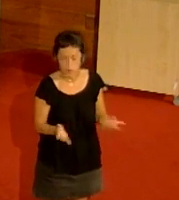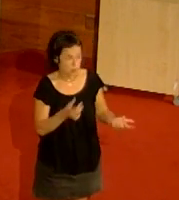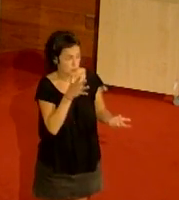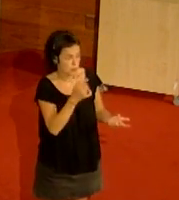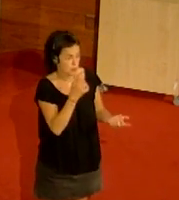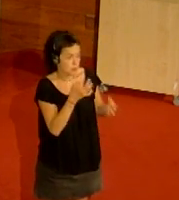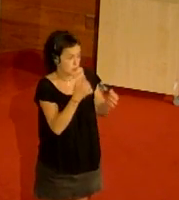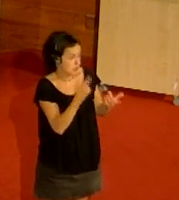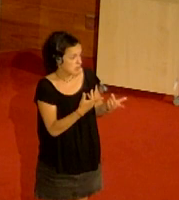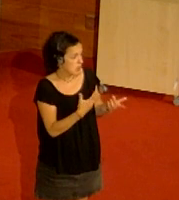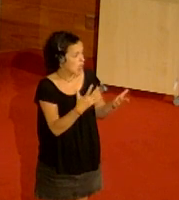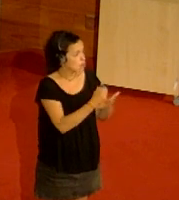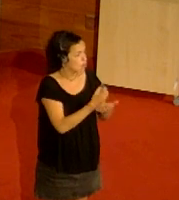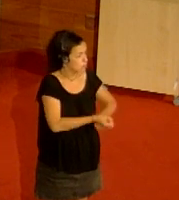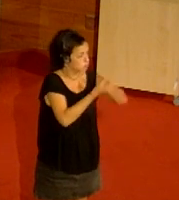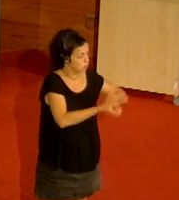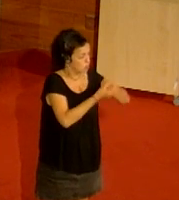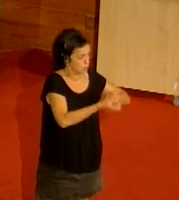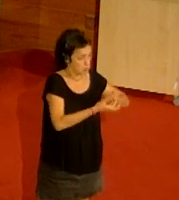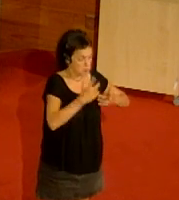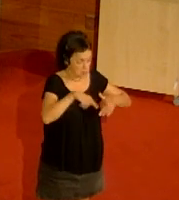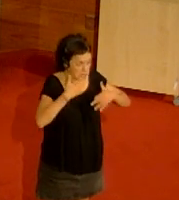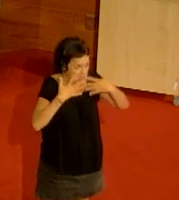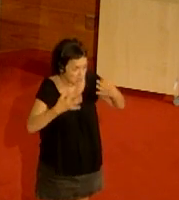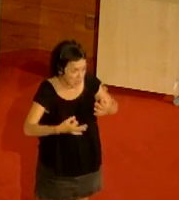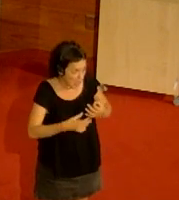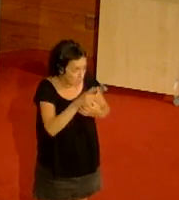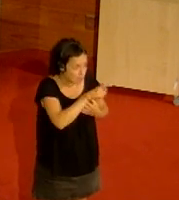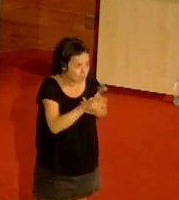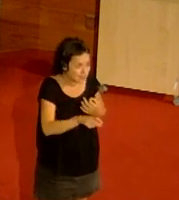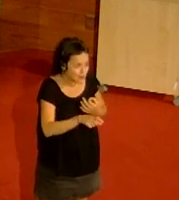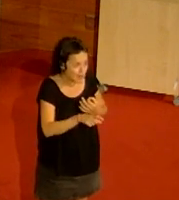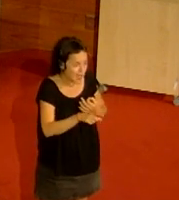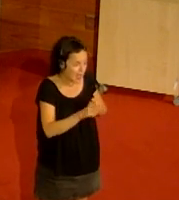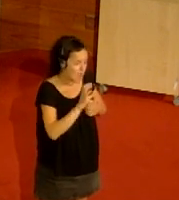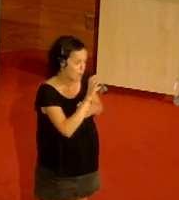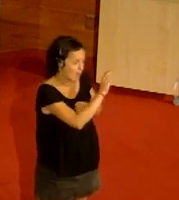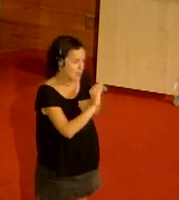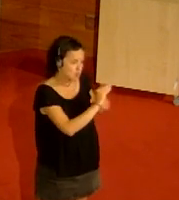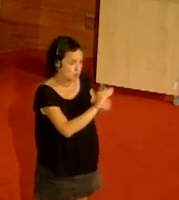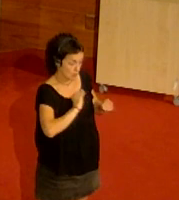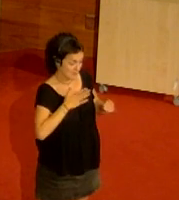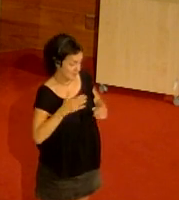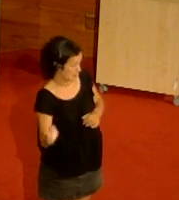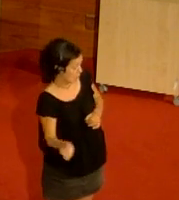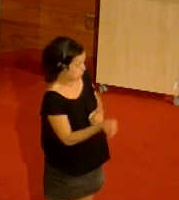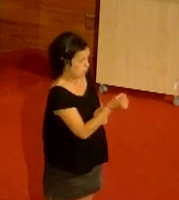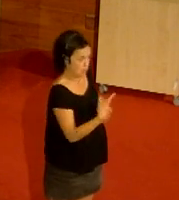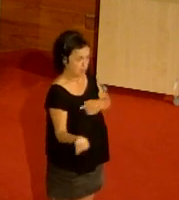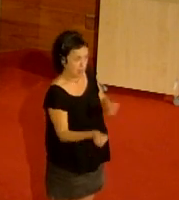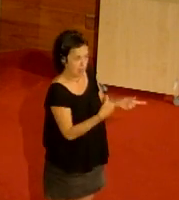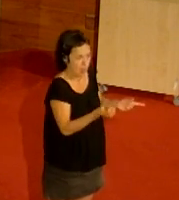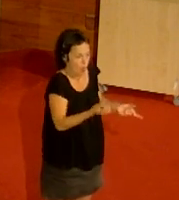dice todo, pero luego no sabemos si a la mayoría les vuelven a su país al día siguiente, a los dos días,